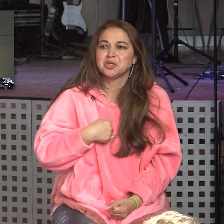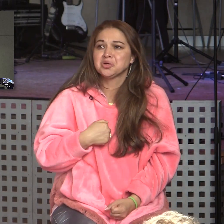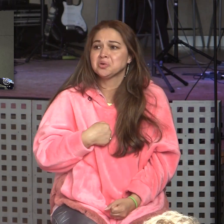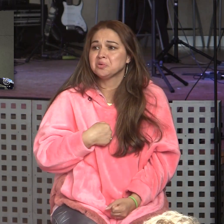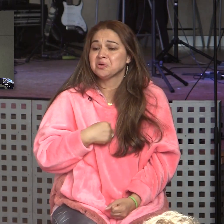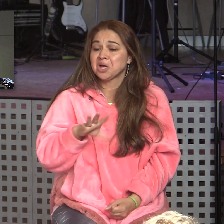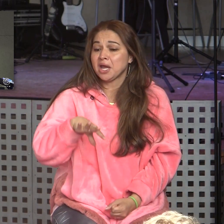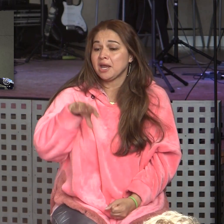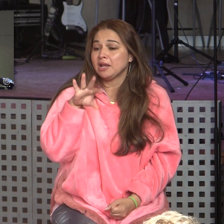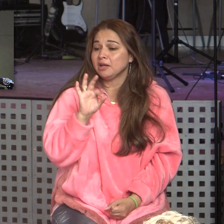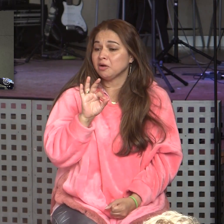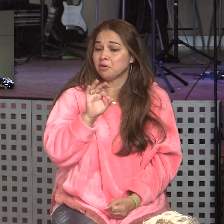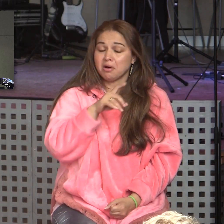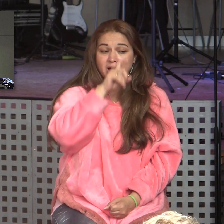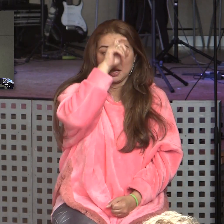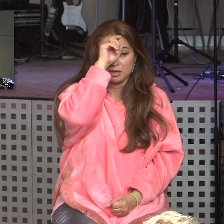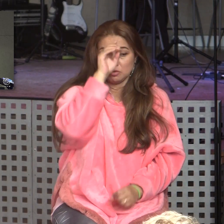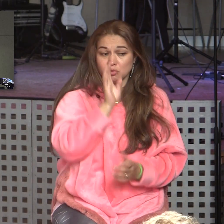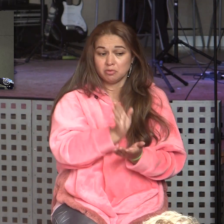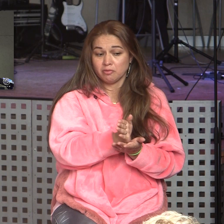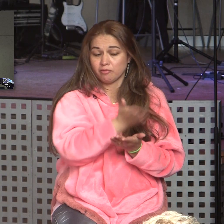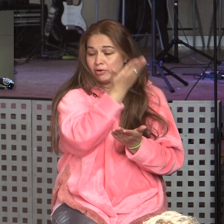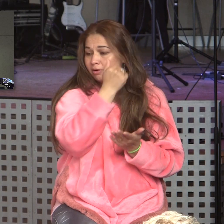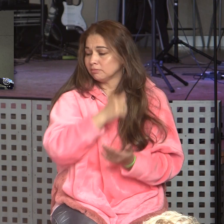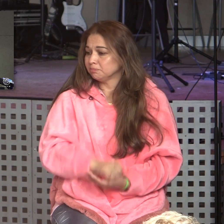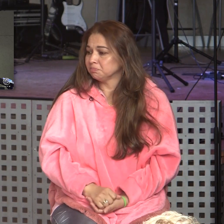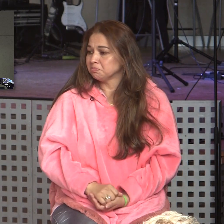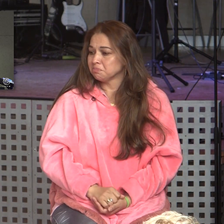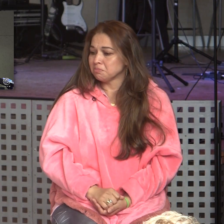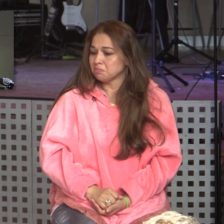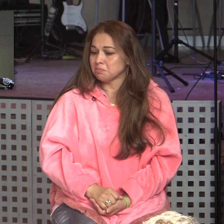decisión, deja Egipto.